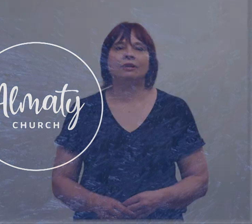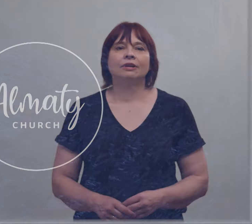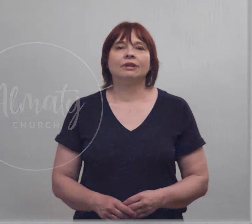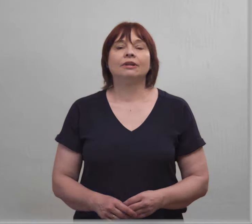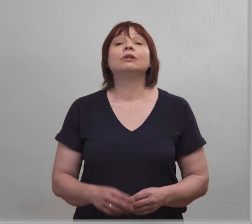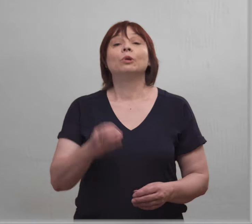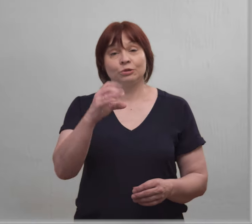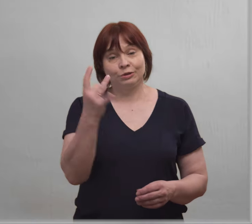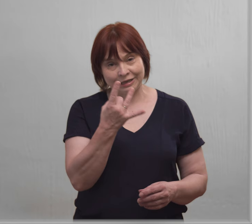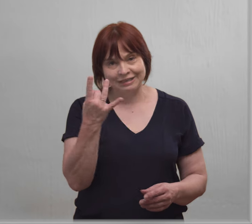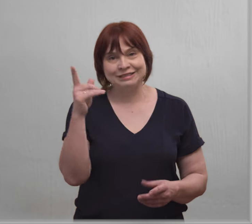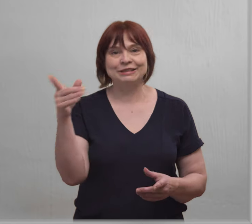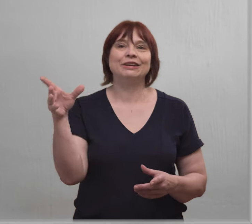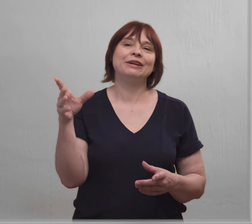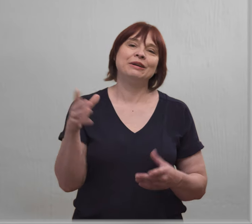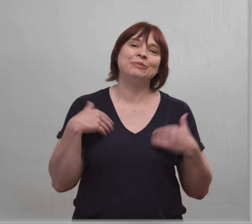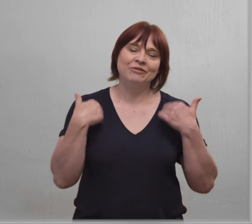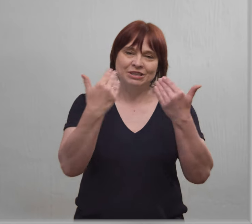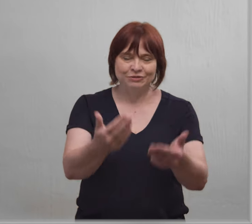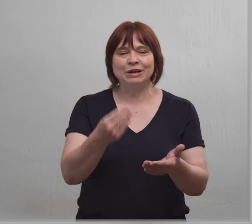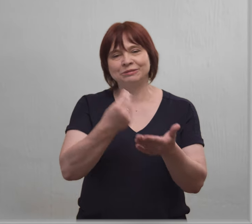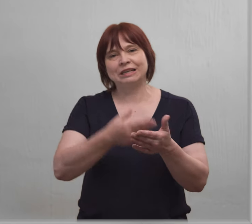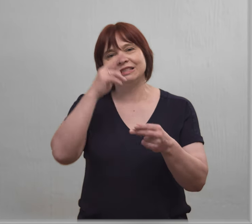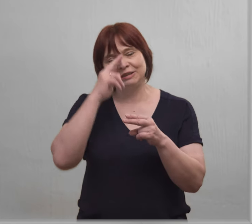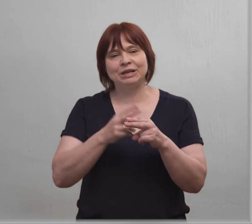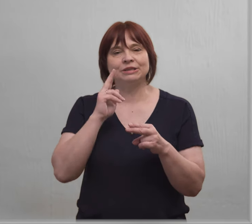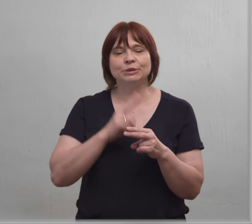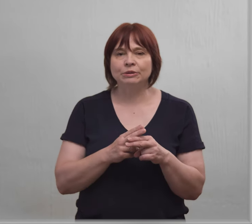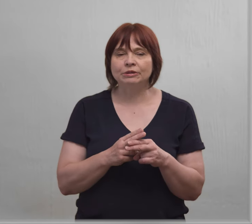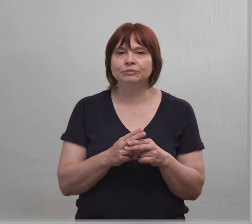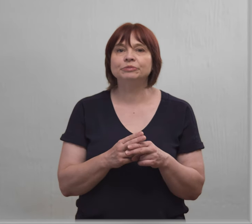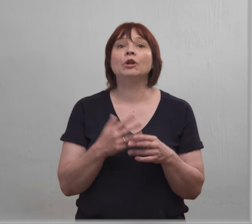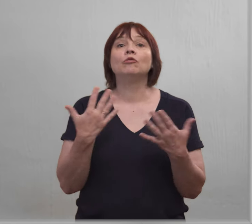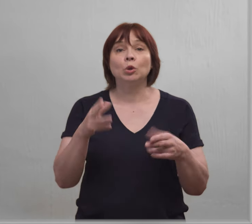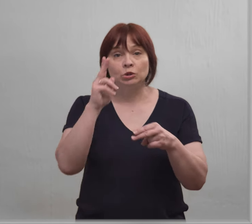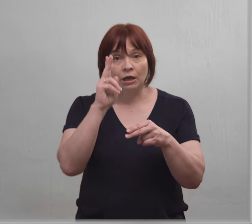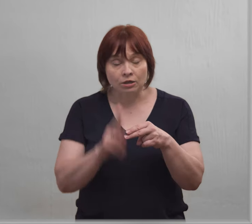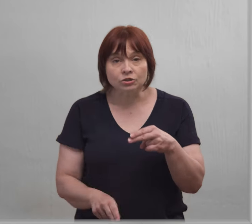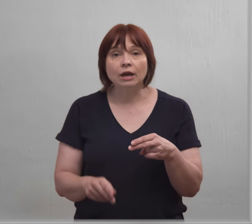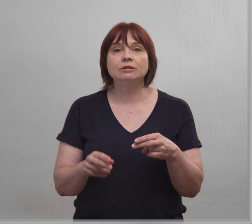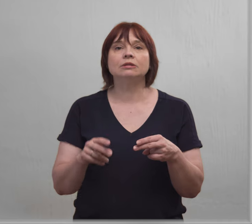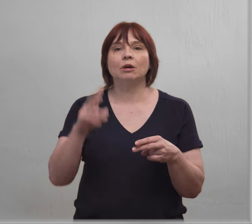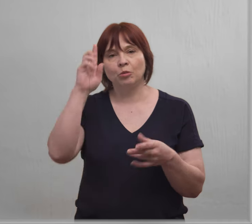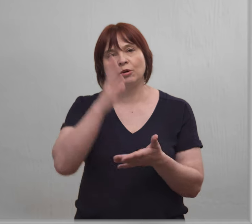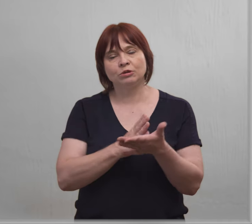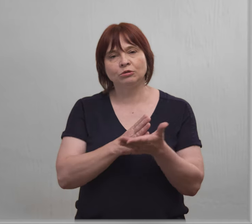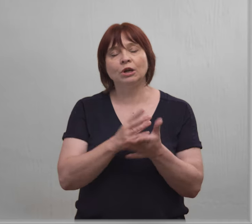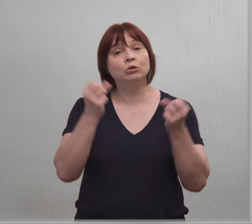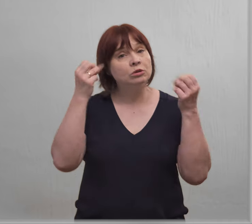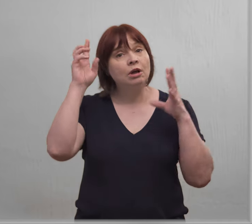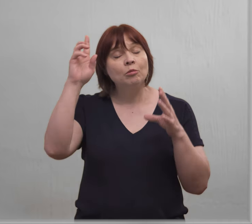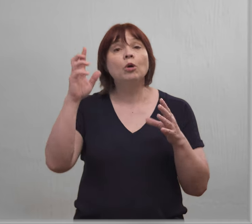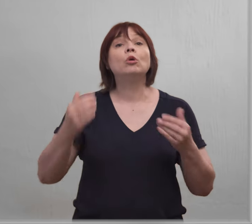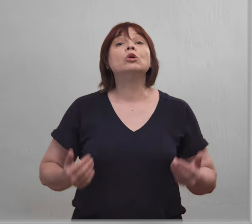Еще раз приветствуем, драгоценные братья, сестры, церковь. Подходит к концу богослужения, но, слава Богу, жизнь